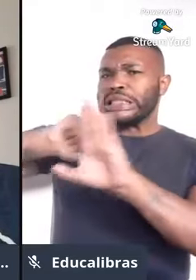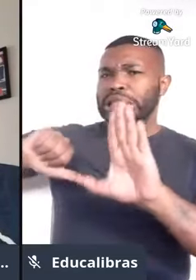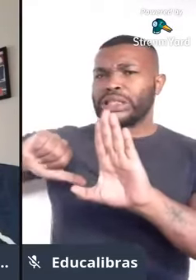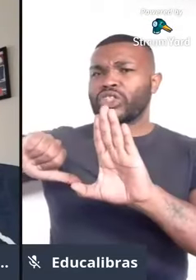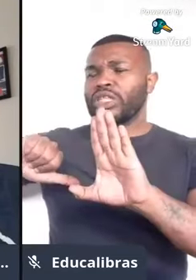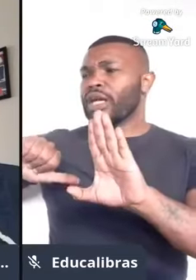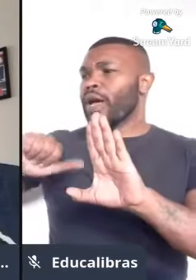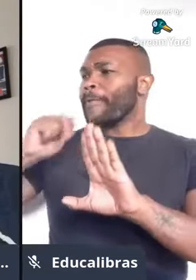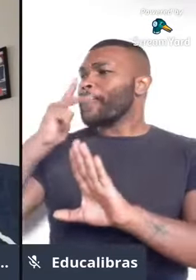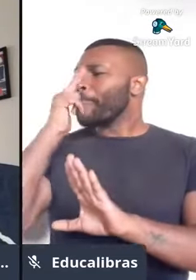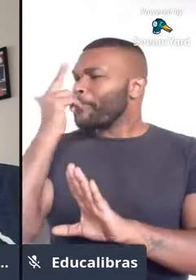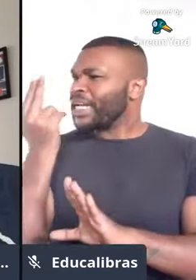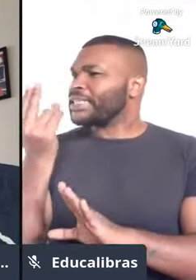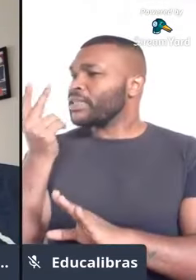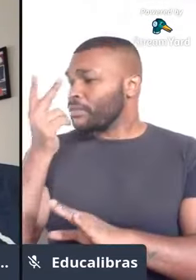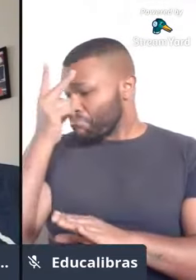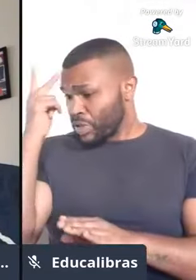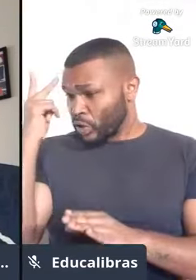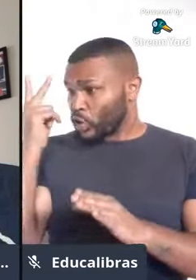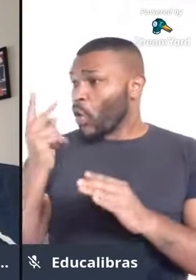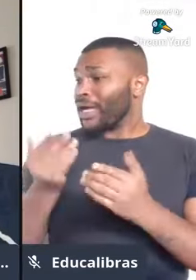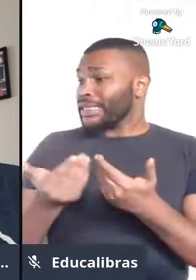carregam dentro delas